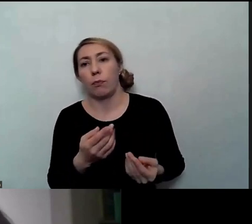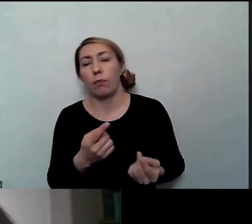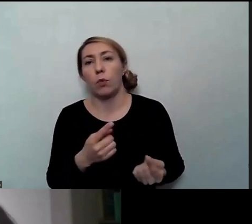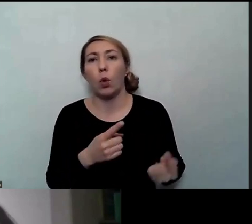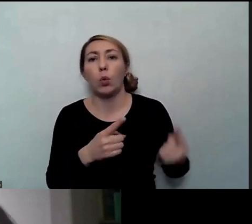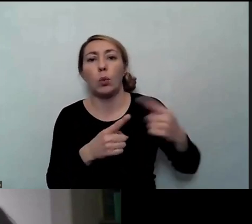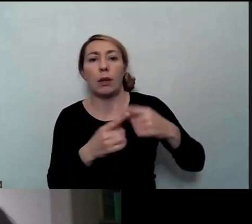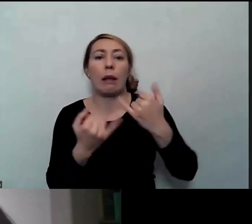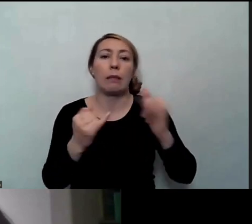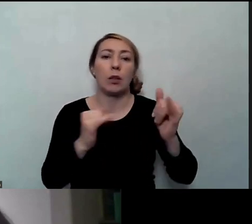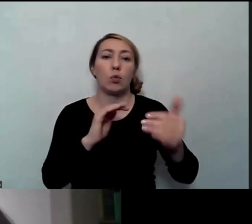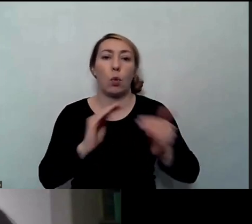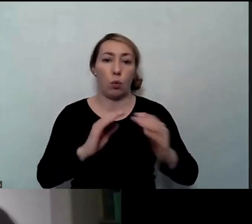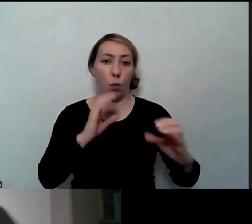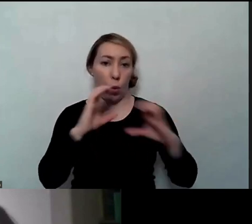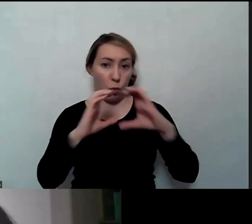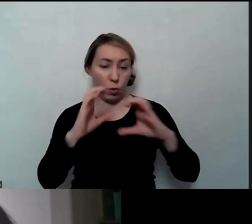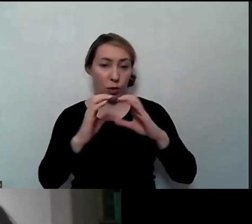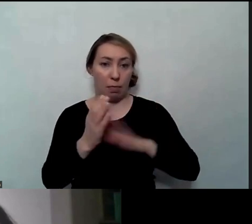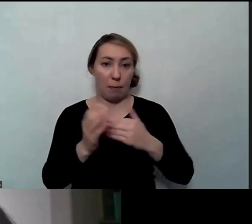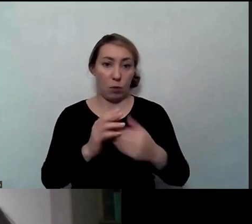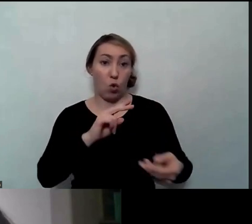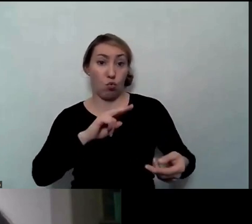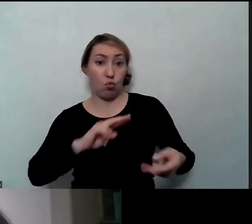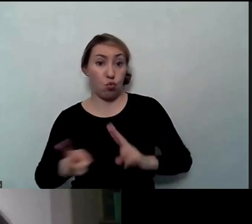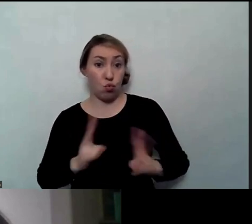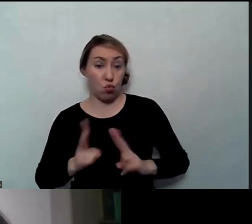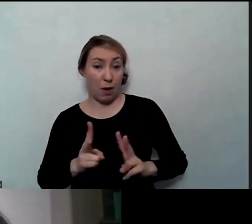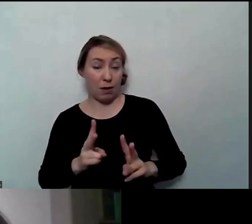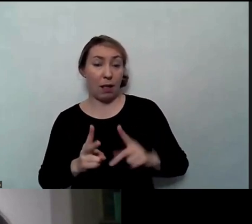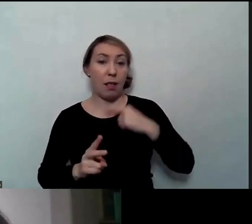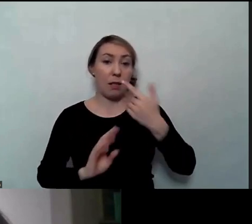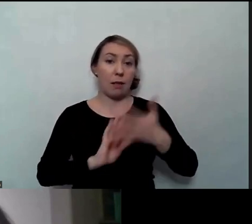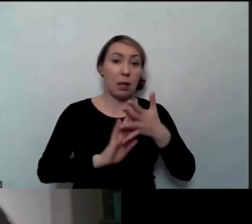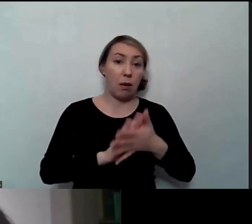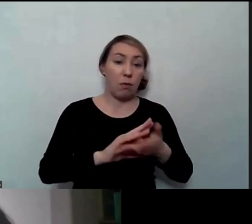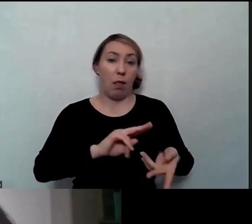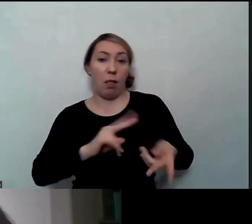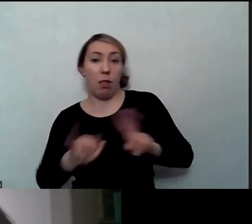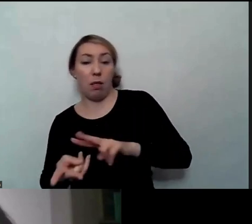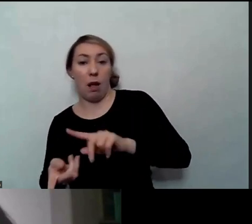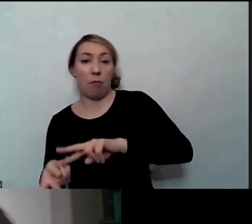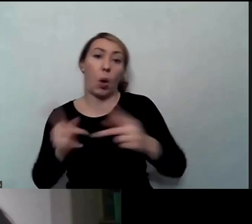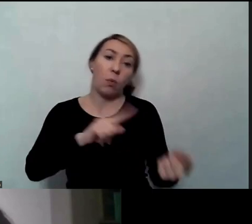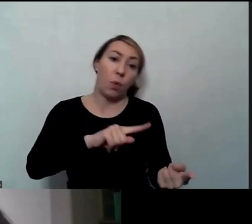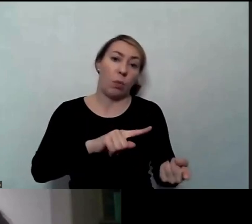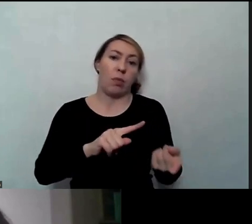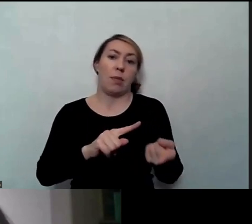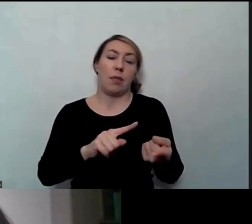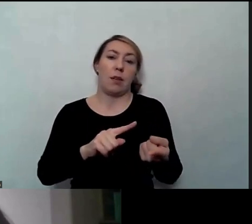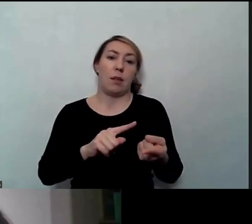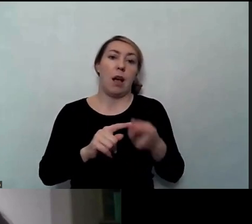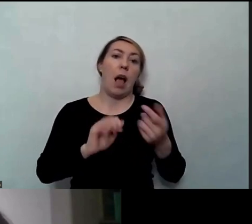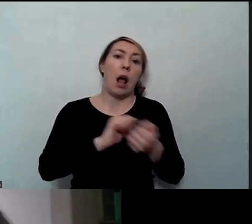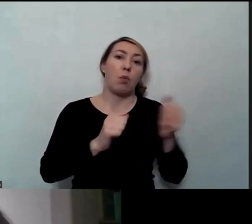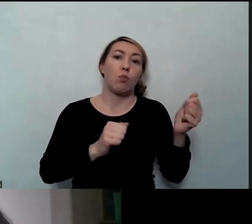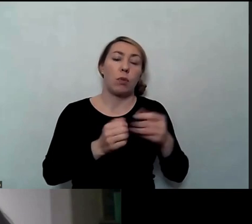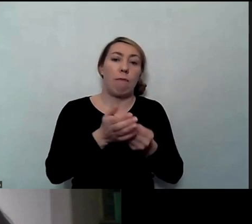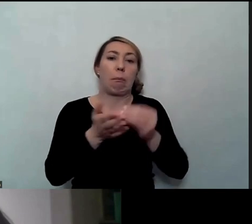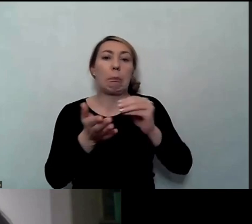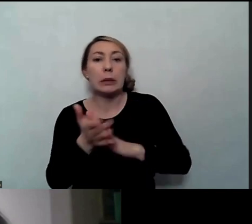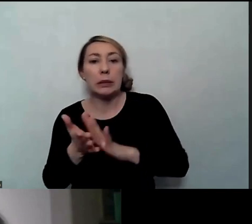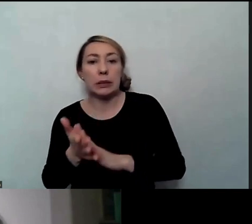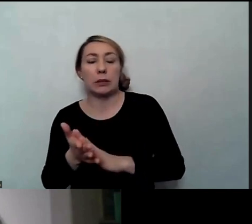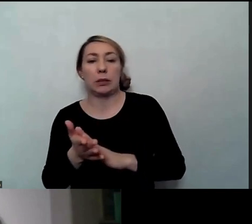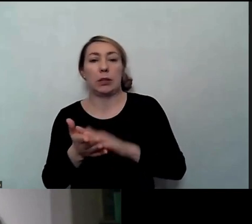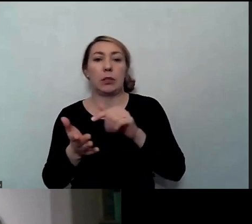środków komunikujących, czyli na przykład tłumaczenia z jednego języka na drugi, czy konieczności wpisywania instrukcji na przykład